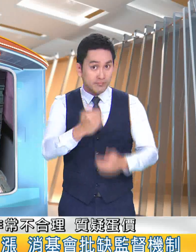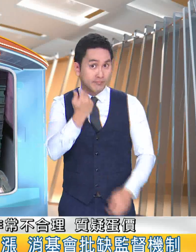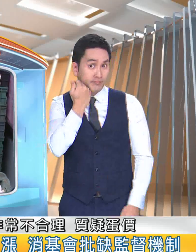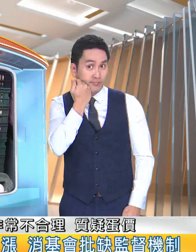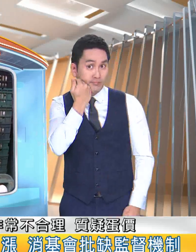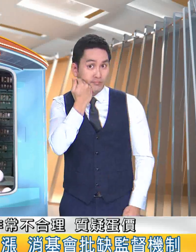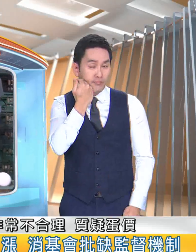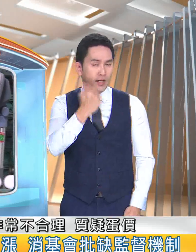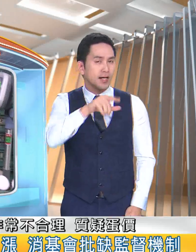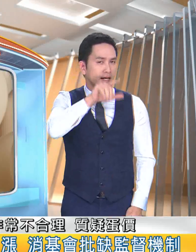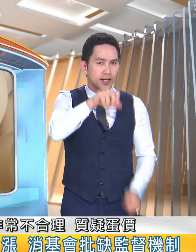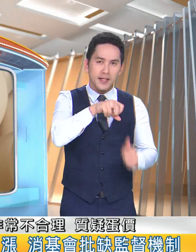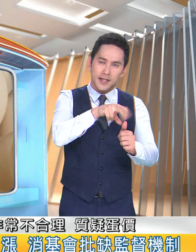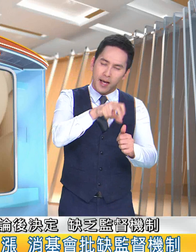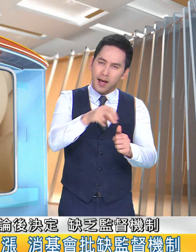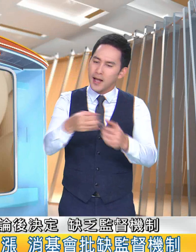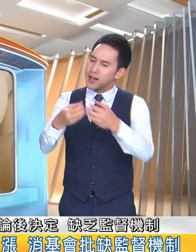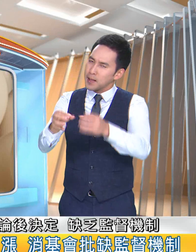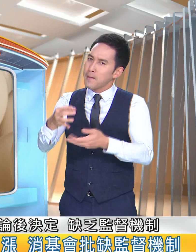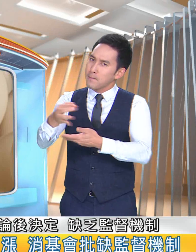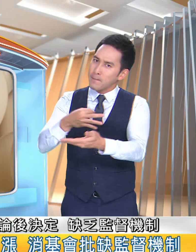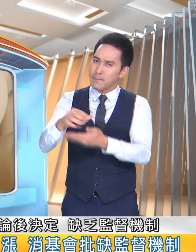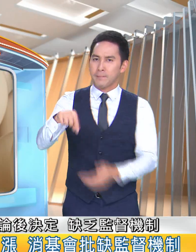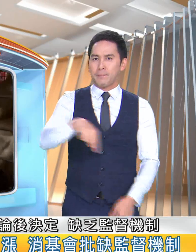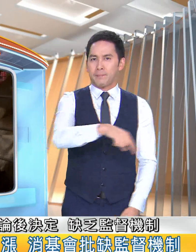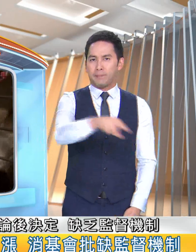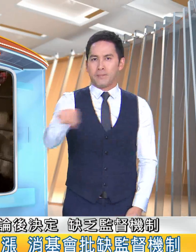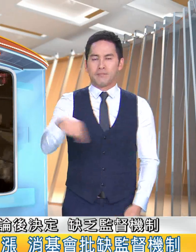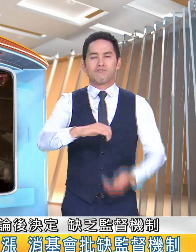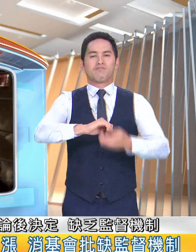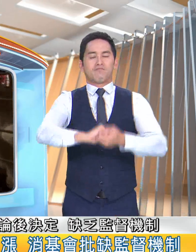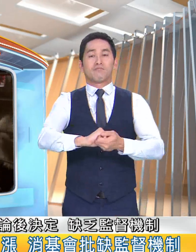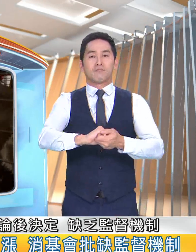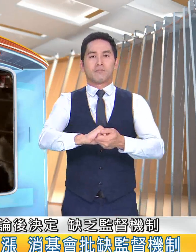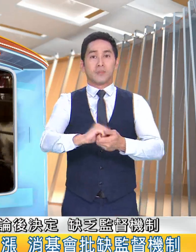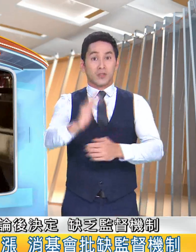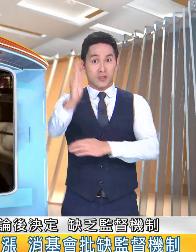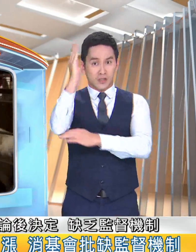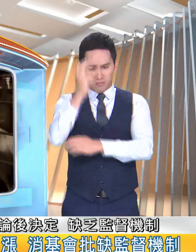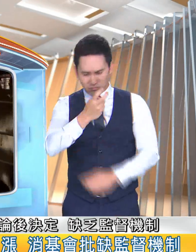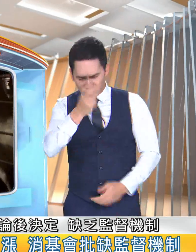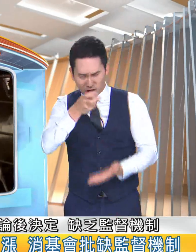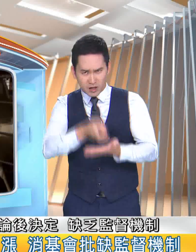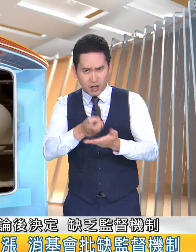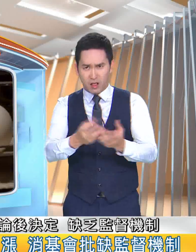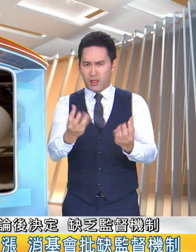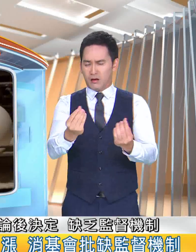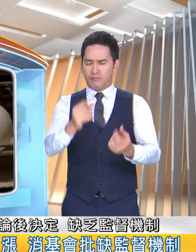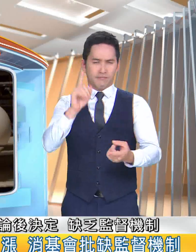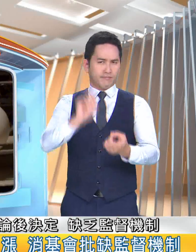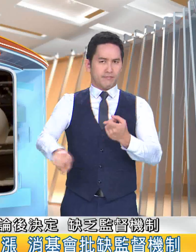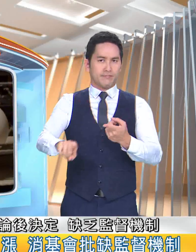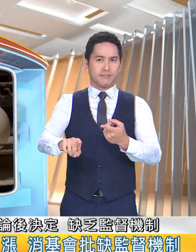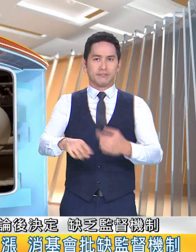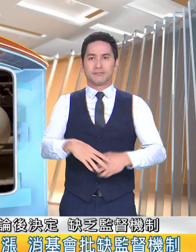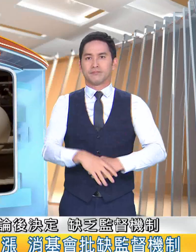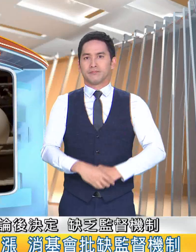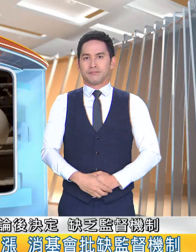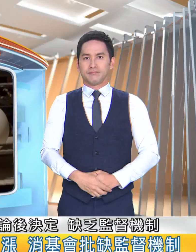理。质疑蛋价只由蛋农跟蛋商来讨论后决定，根本是缺乏了